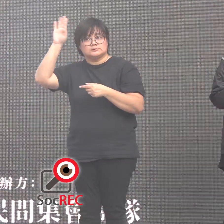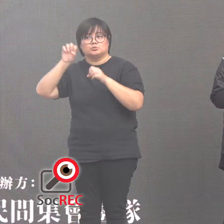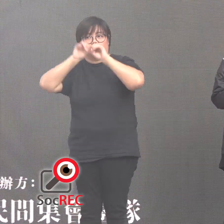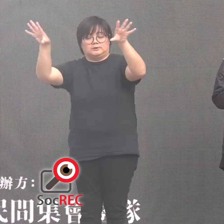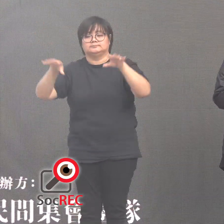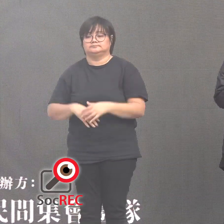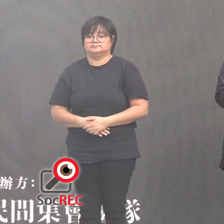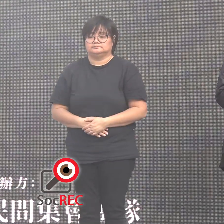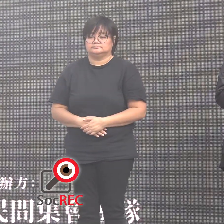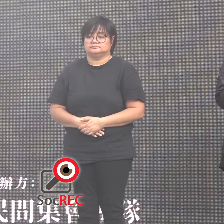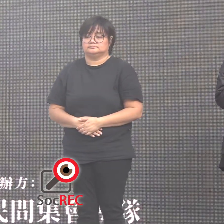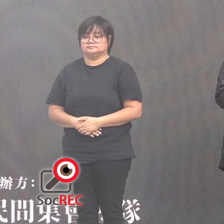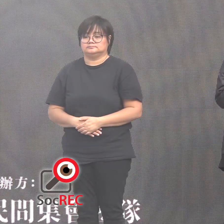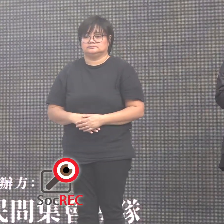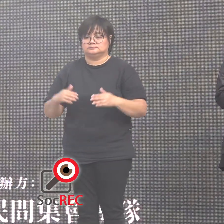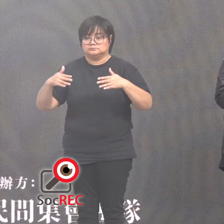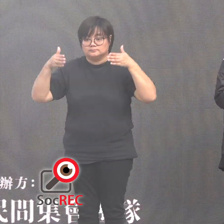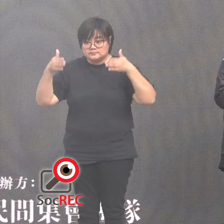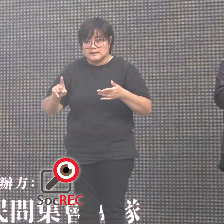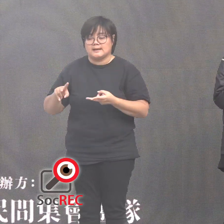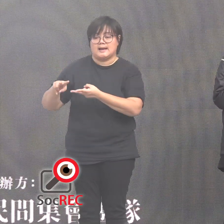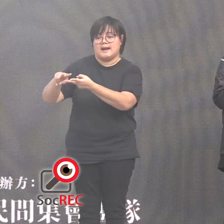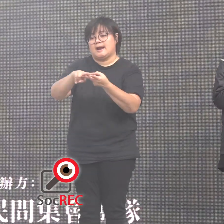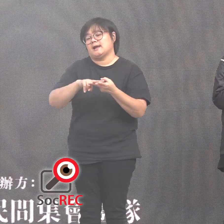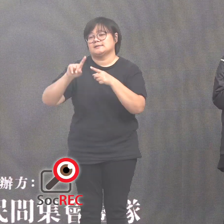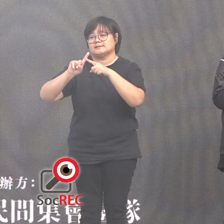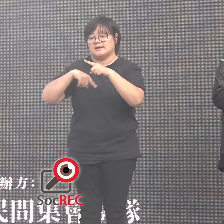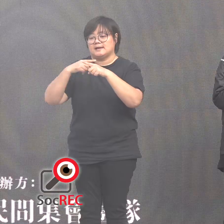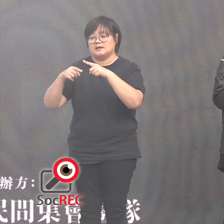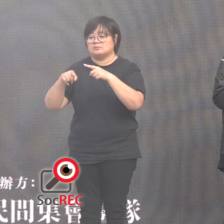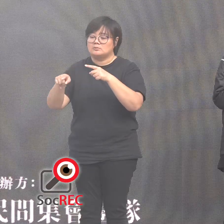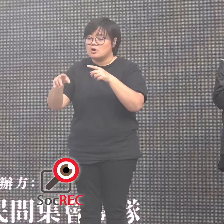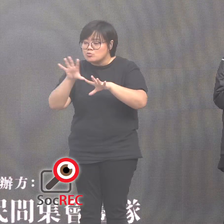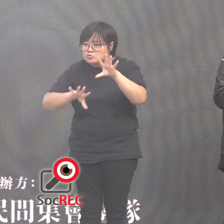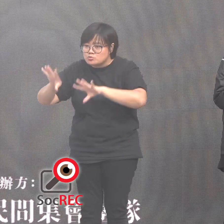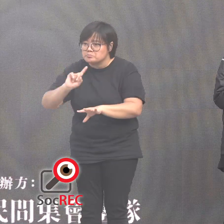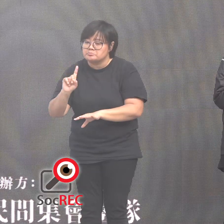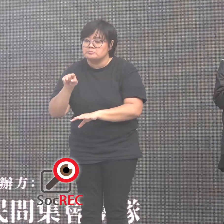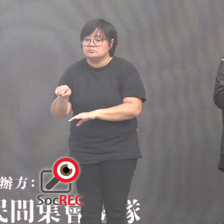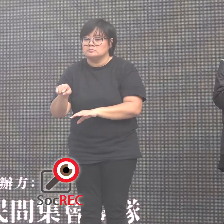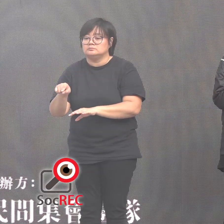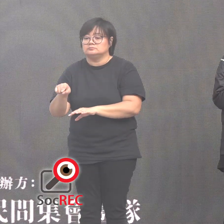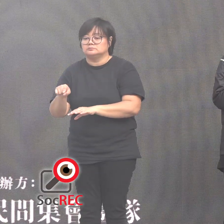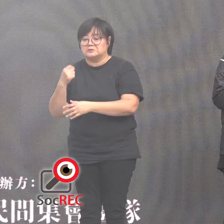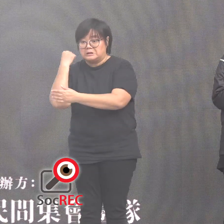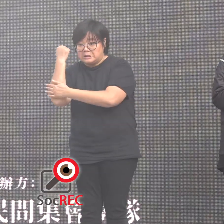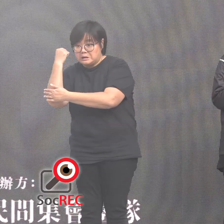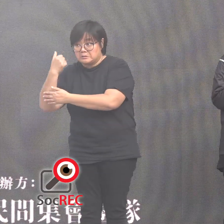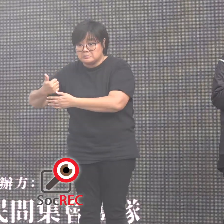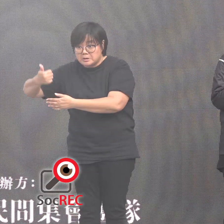去到亞太戰線。一個活動咧，能唔能夠成功咧，係有賴唔同崗位嘅朋友可以並肩一